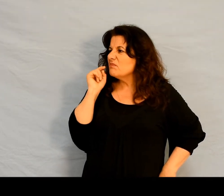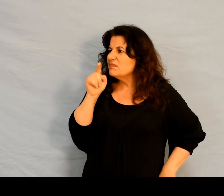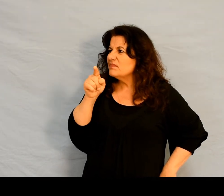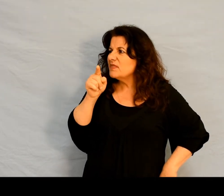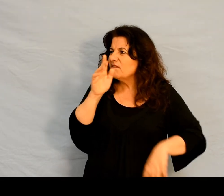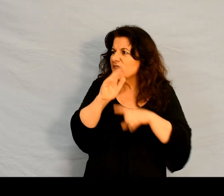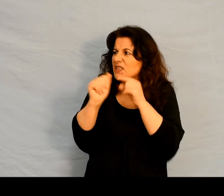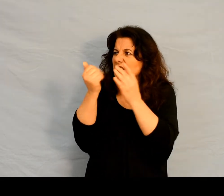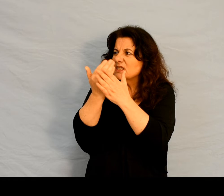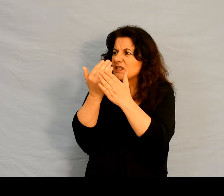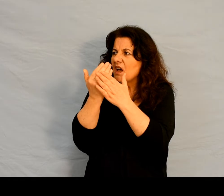du sabbat. »